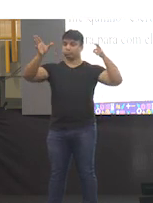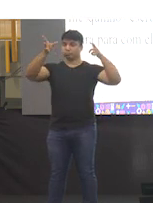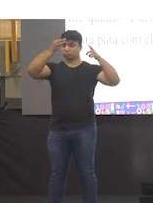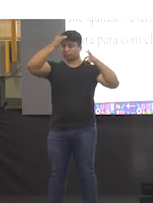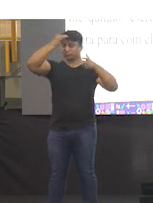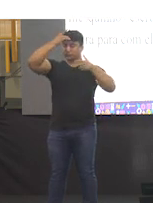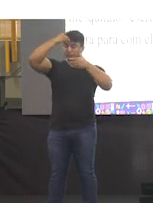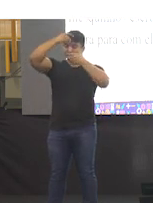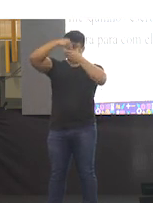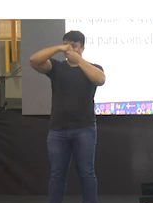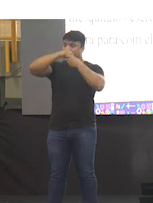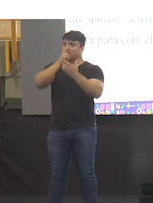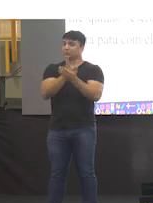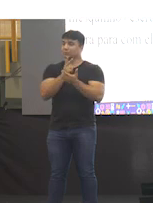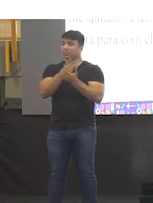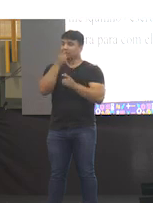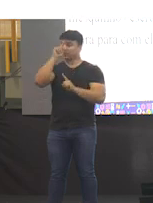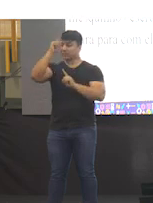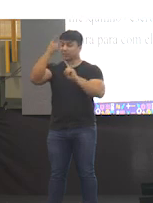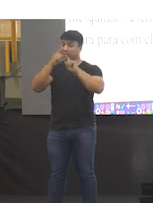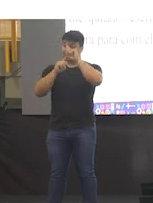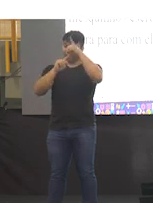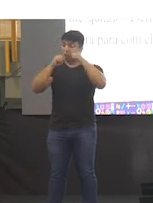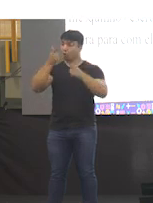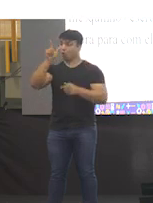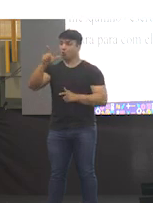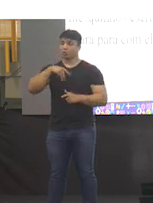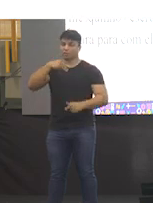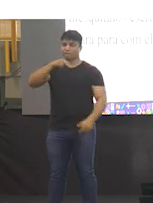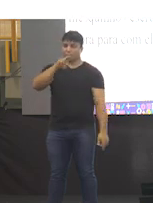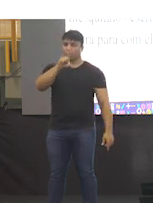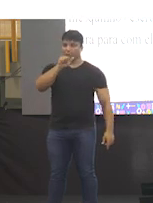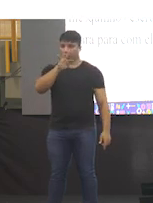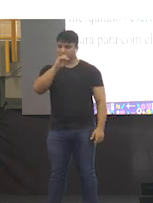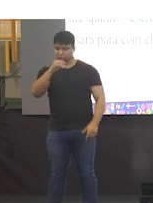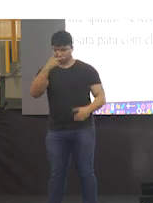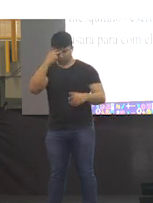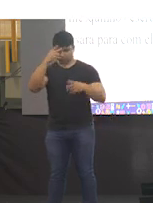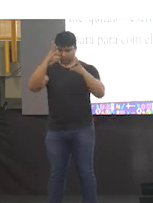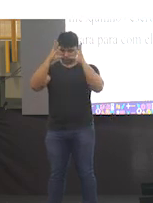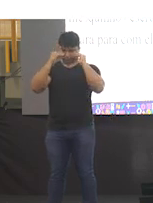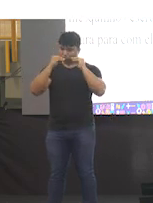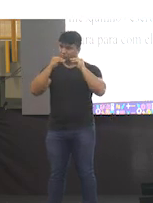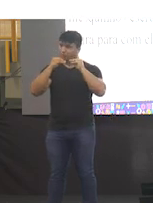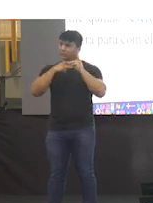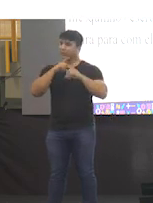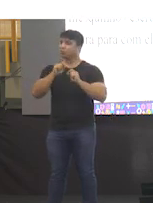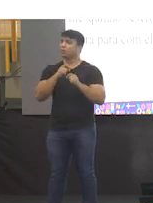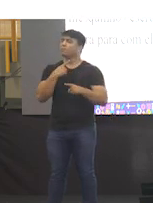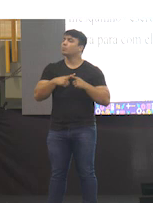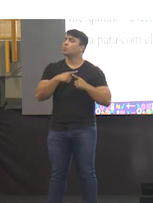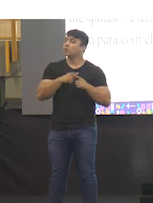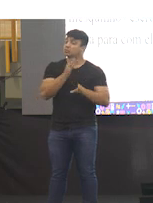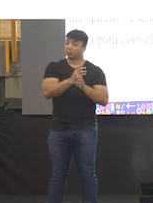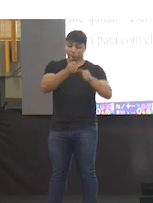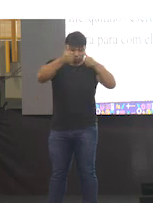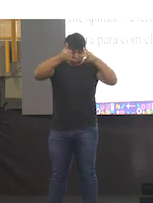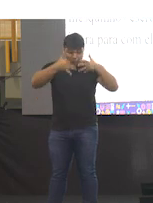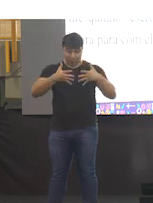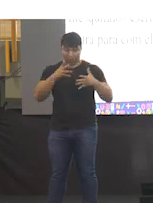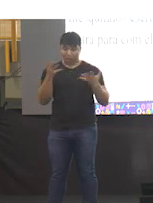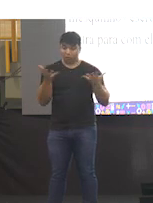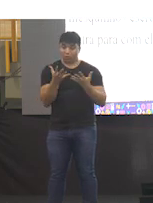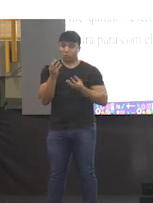que estrangulava todas as outras ideias, mulato. Esta só palavra explicava-lhe agora todos